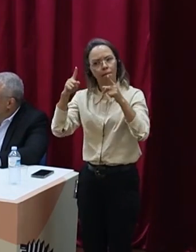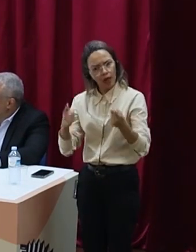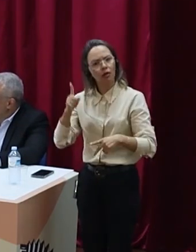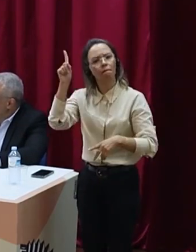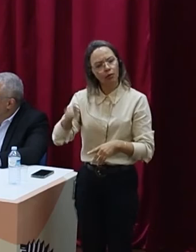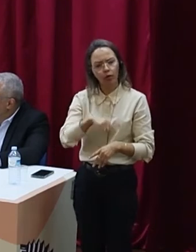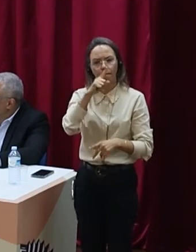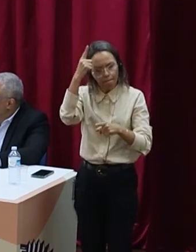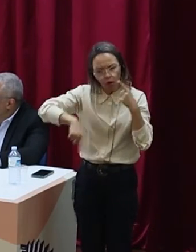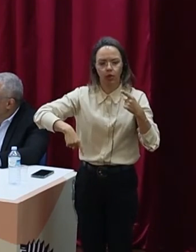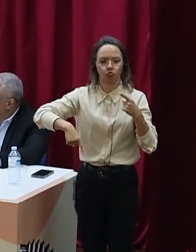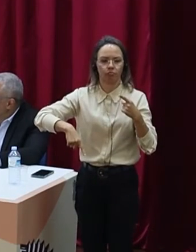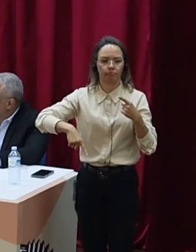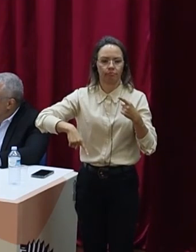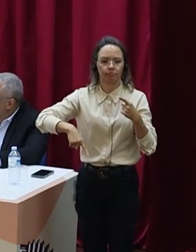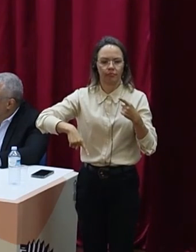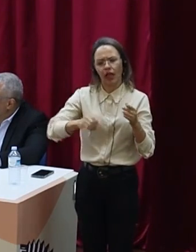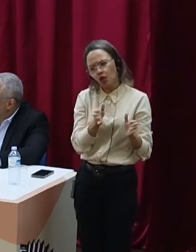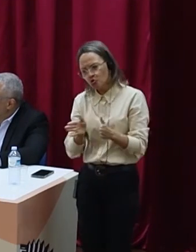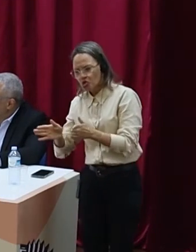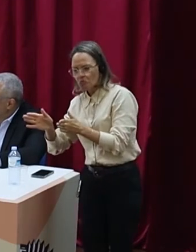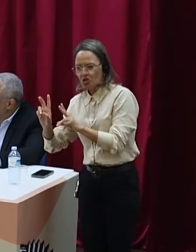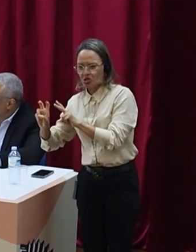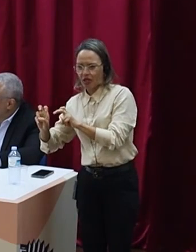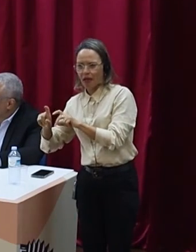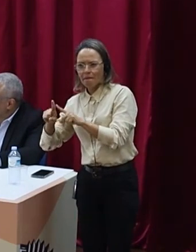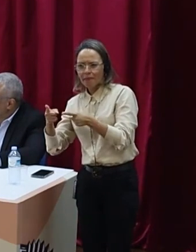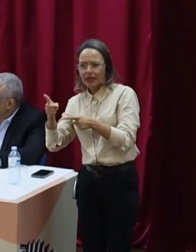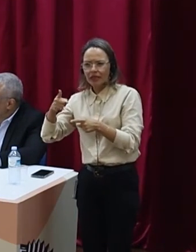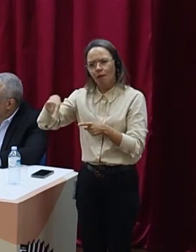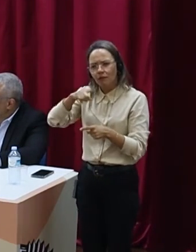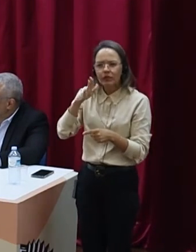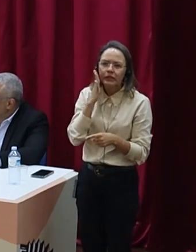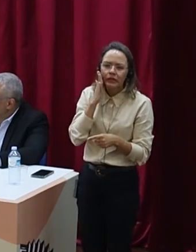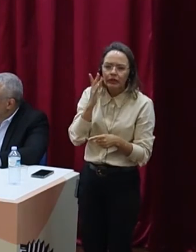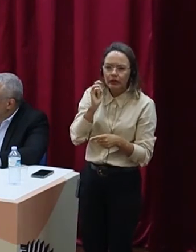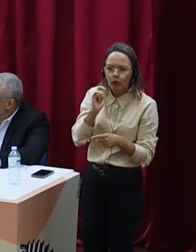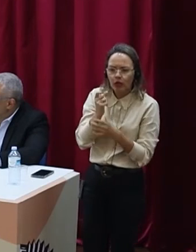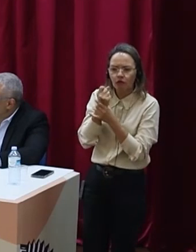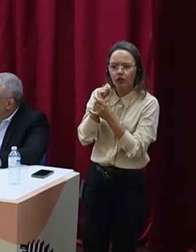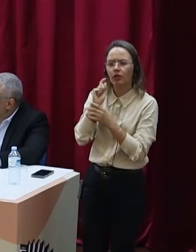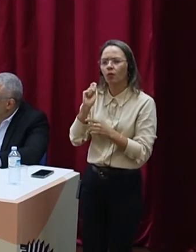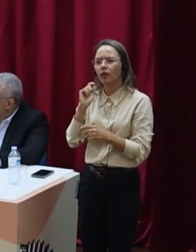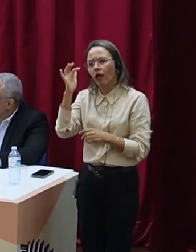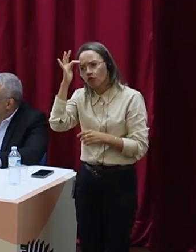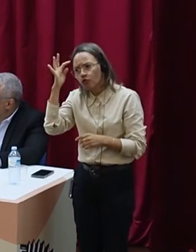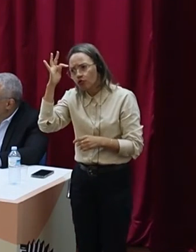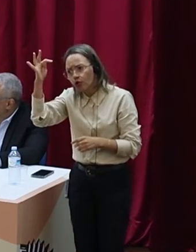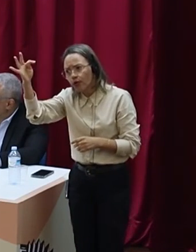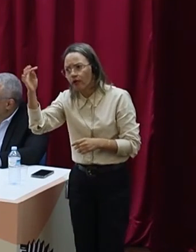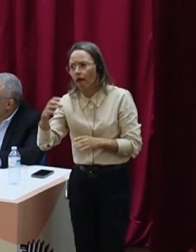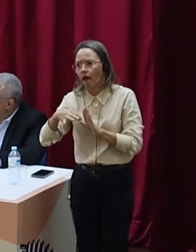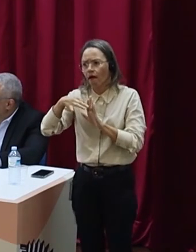importante, estoy saliendo un poco del tema, es importante para nosotros fortalecer las teorías críticas. Porque